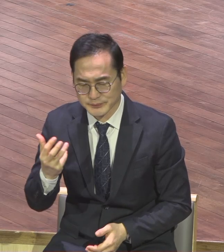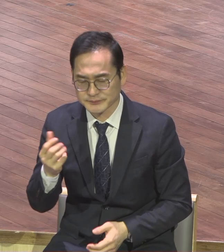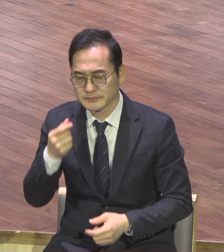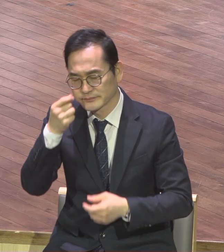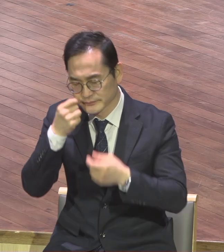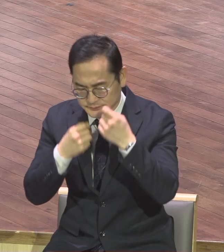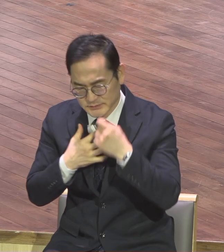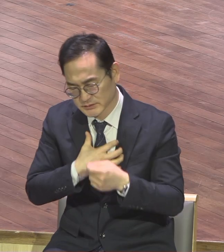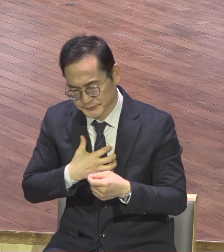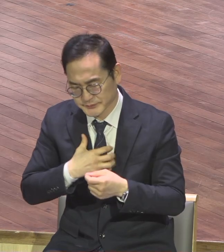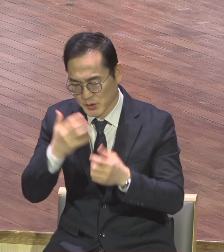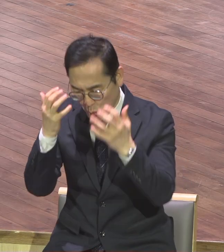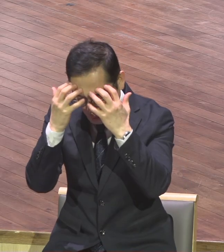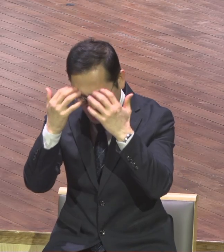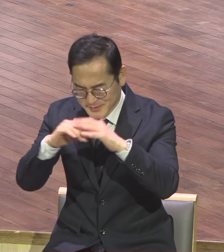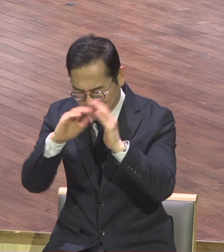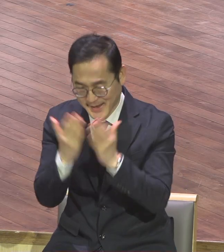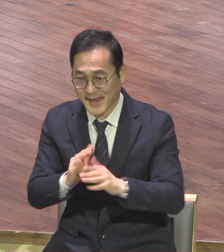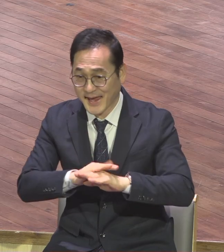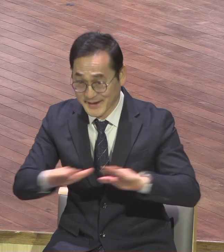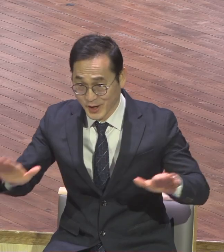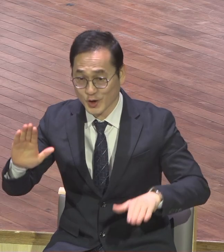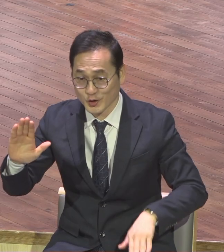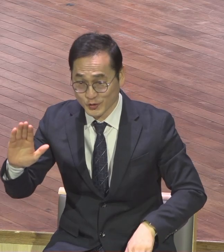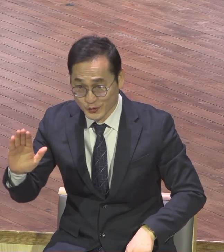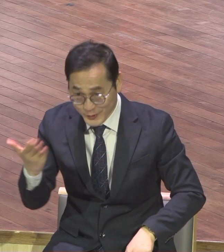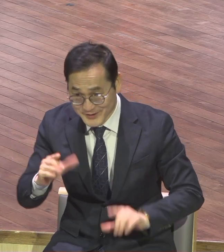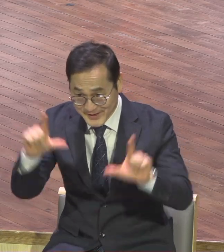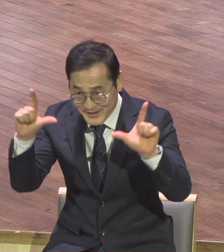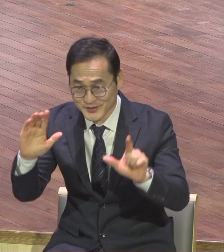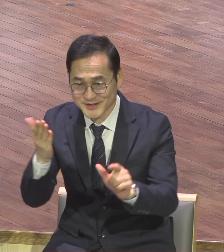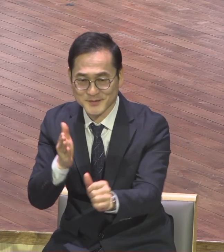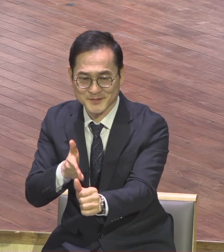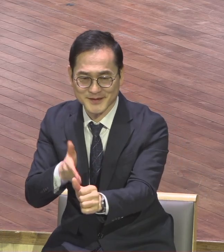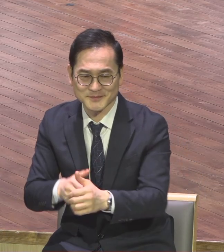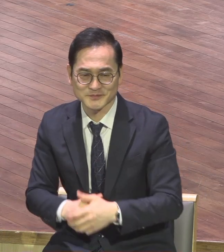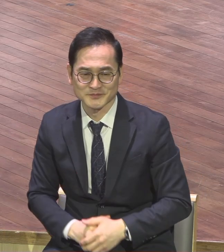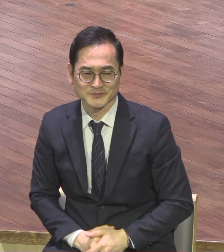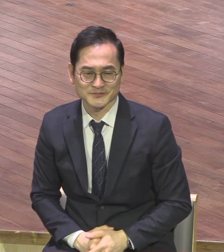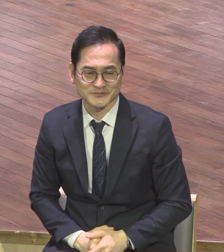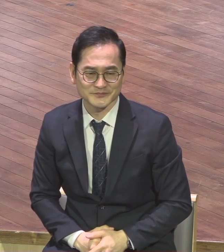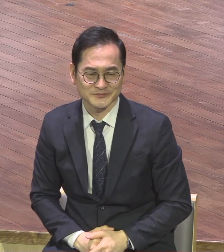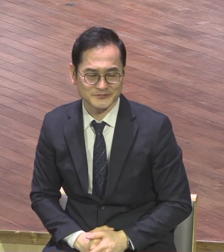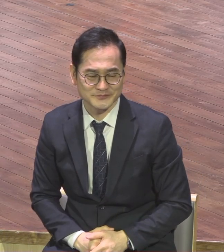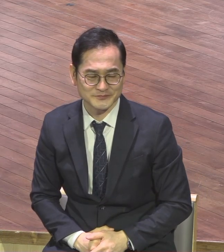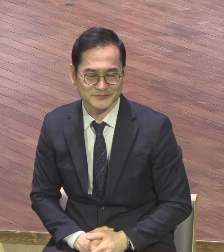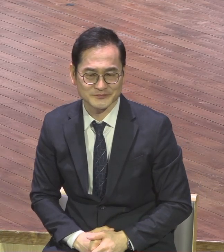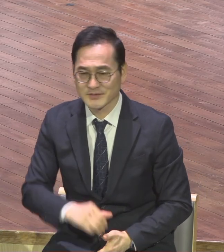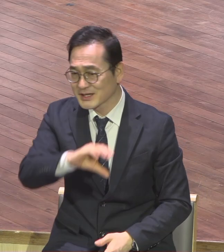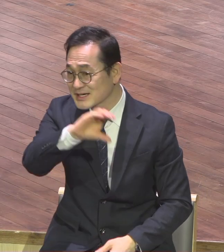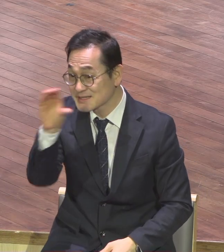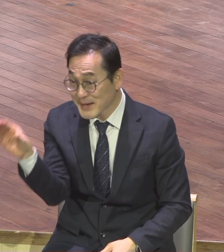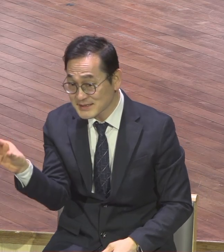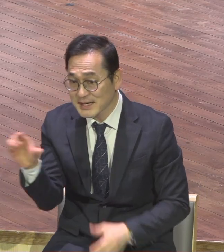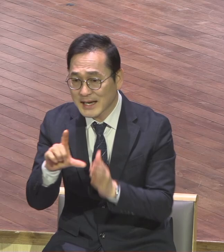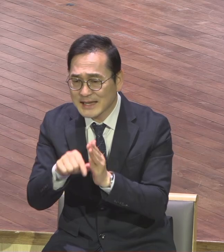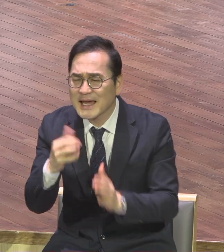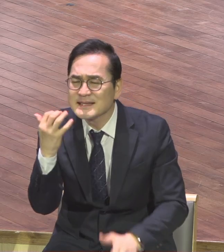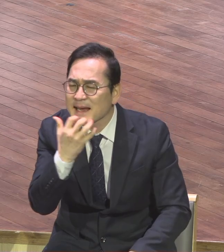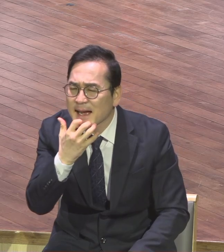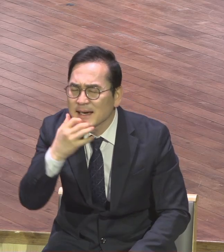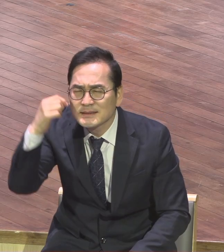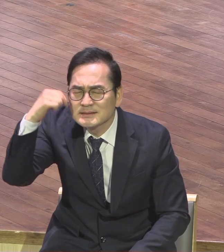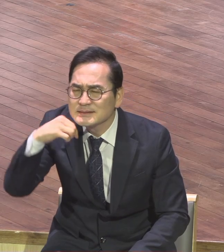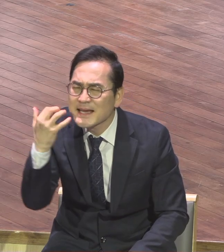고통이 다 해결되는 성탄 되길 바랍니다. 크리스마스 그러면요 떠오르는 색깔이 두 가지 있죠.